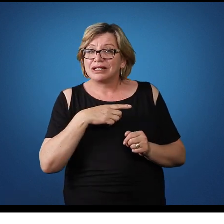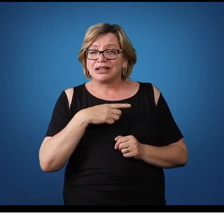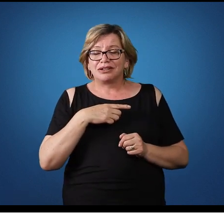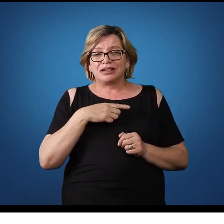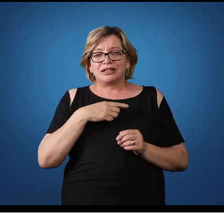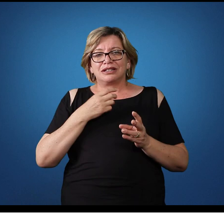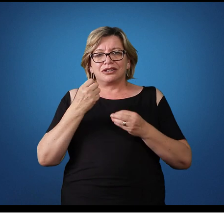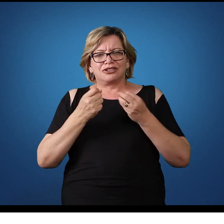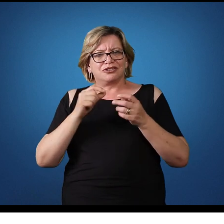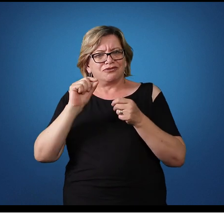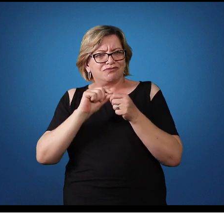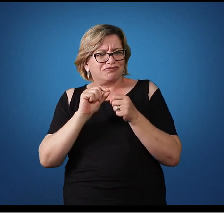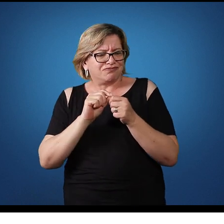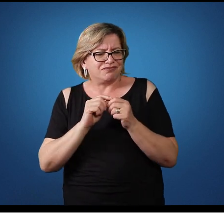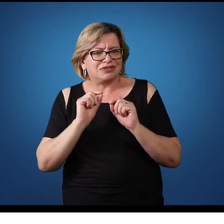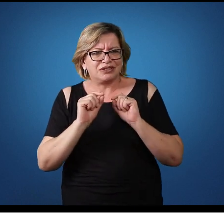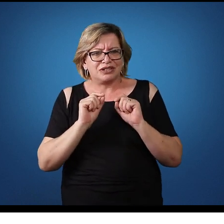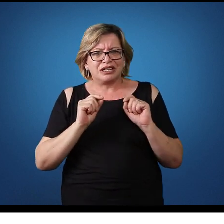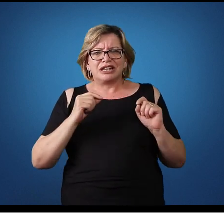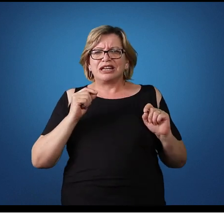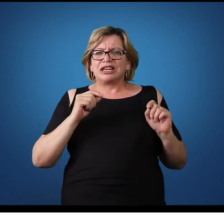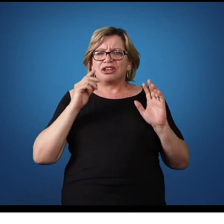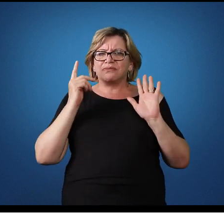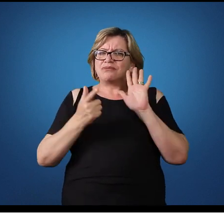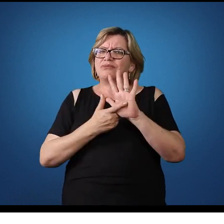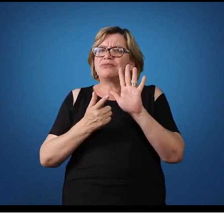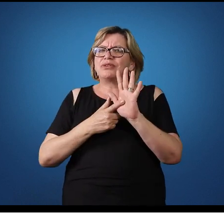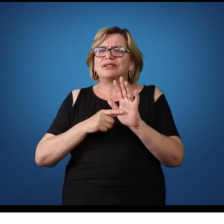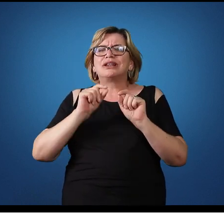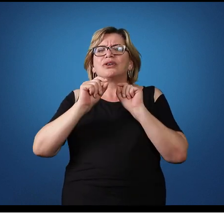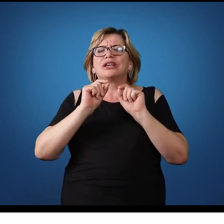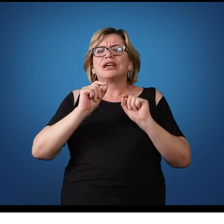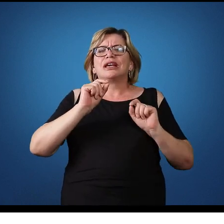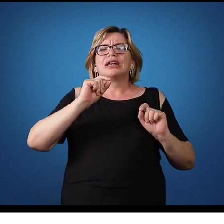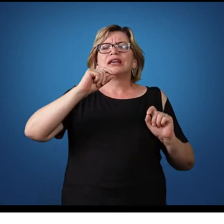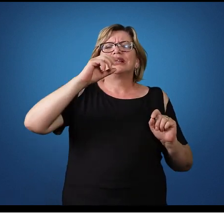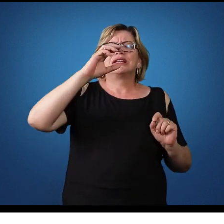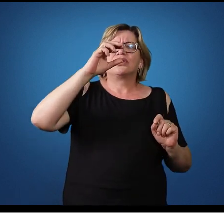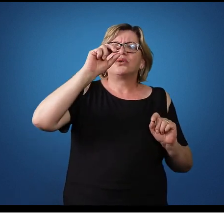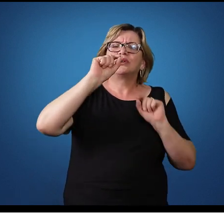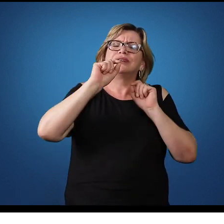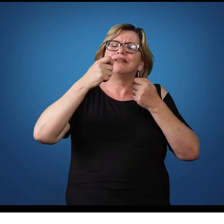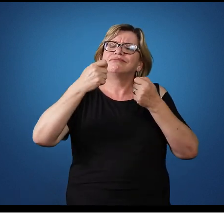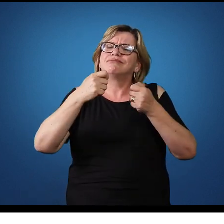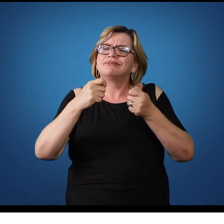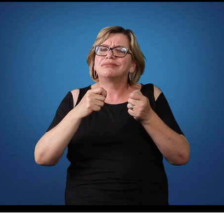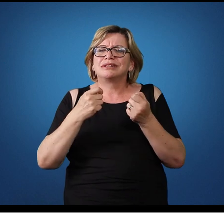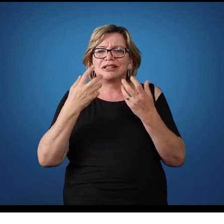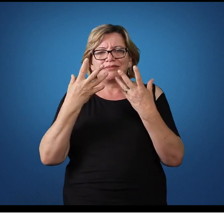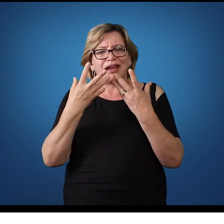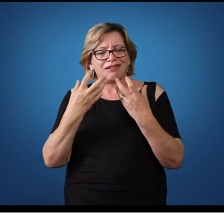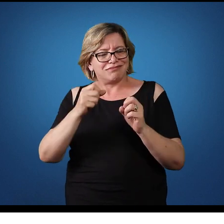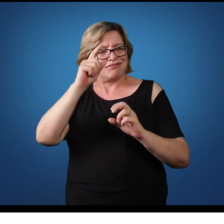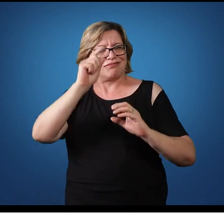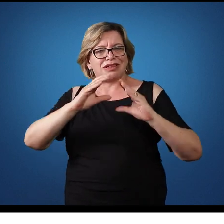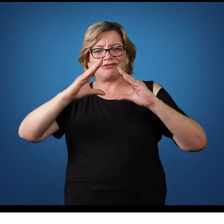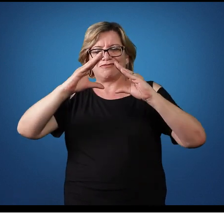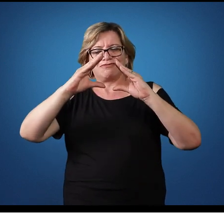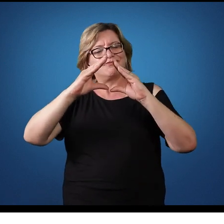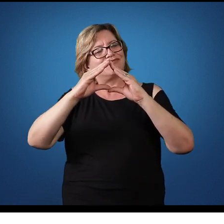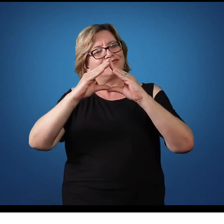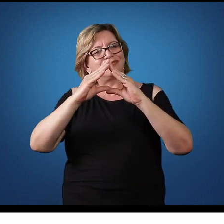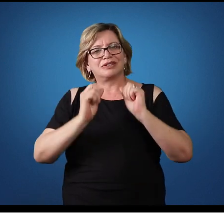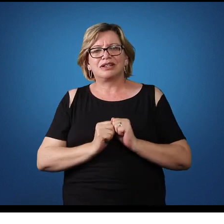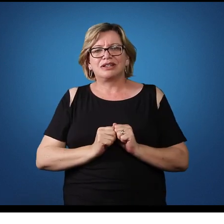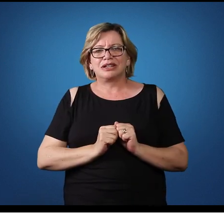fiz isso, o que eu fiz? Eu dei as condições que são, ao mesmo tempo, necessárias e suficientes para que algo seja um